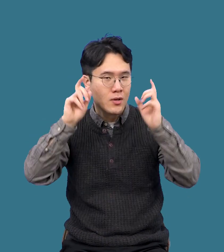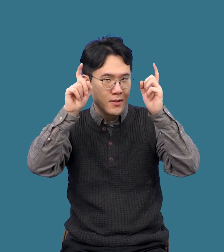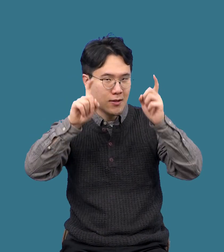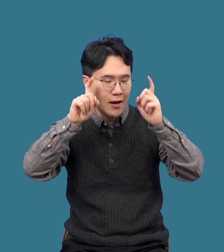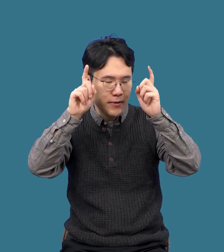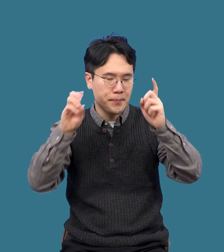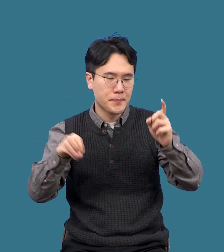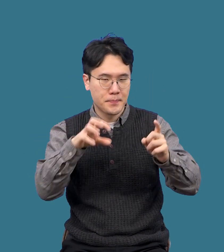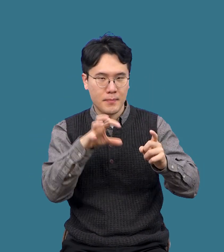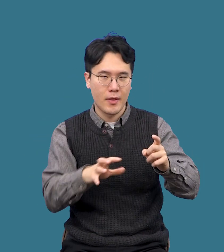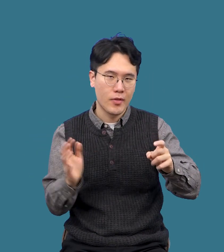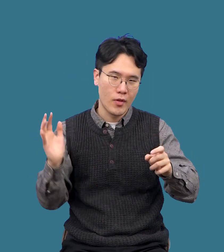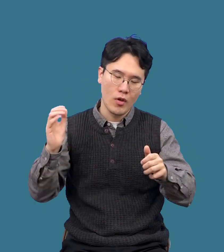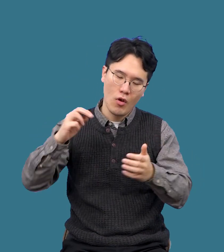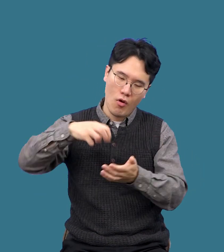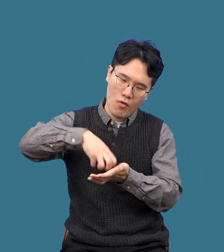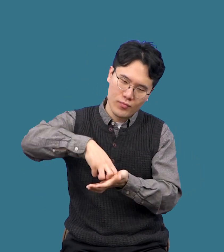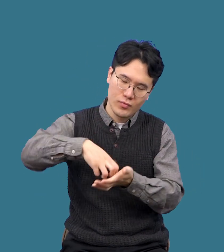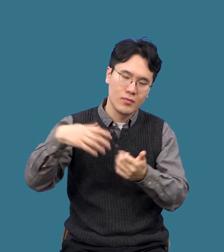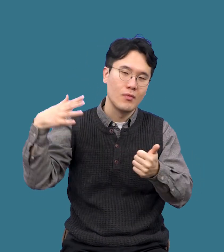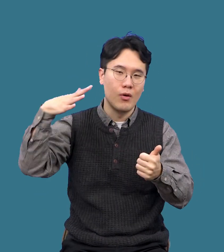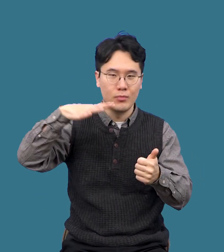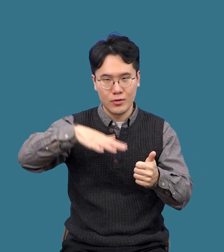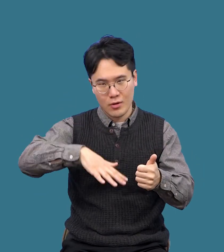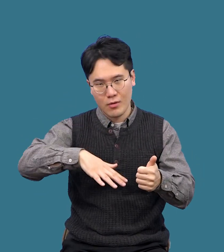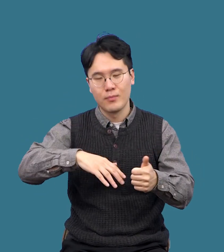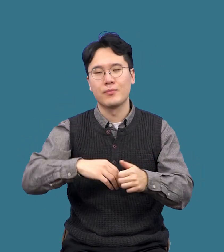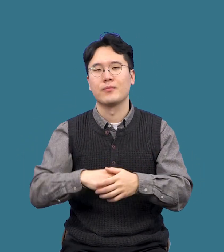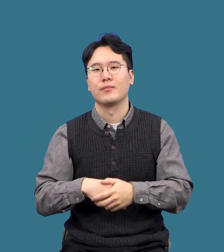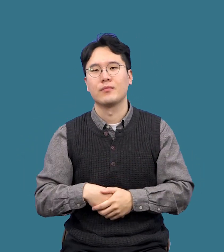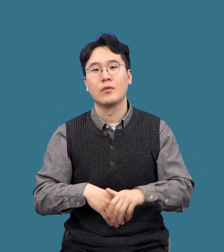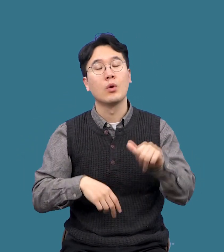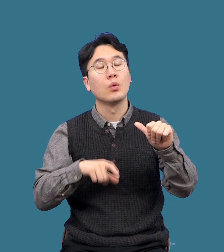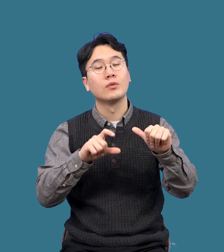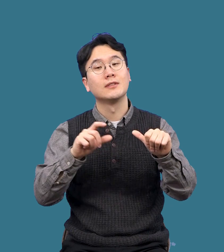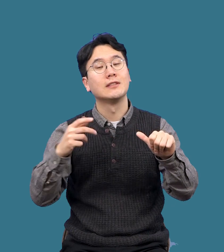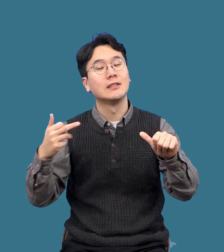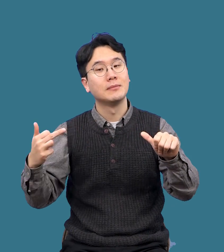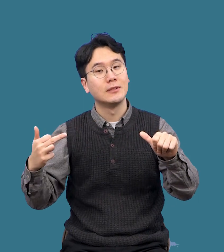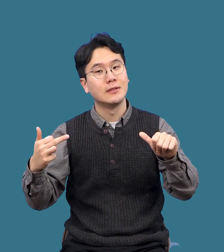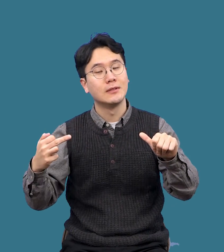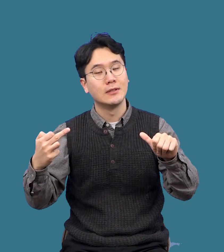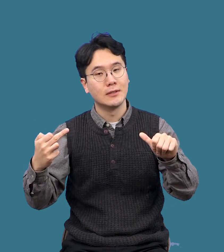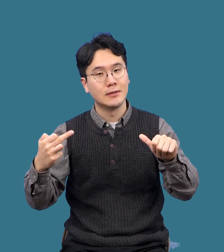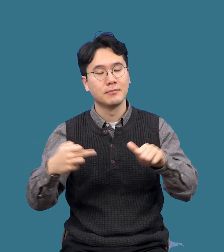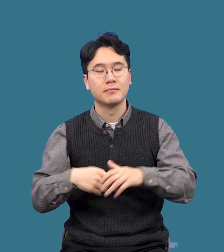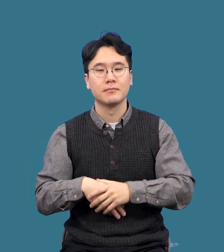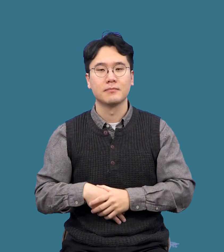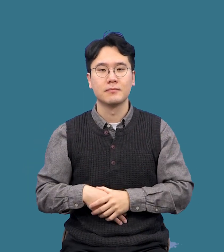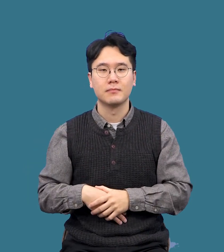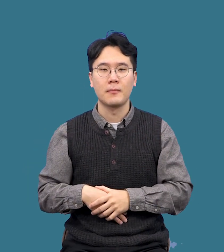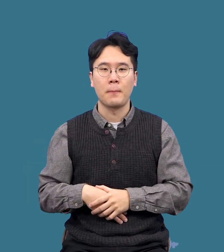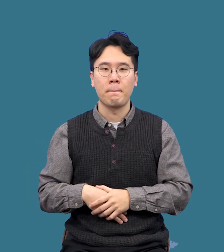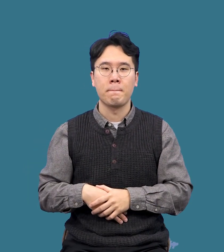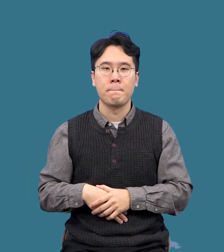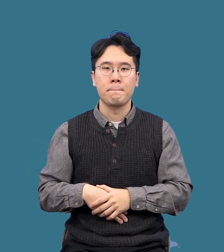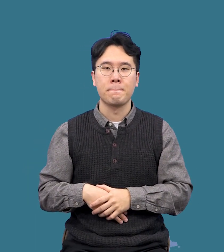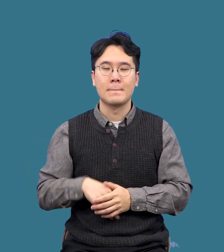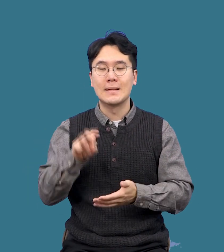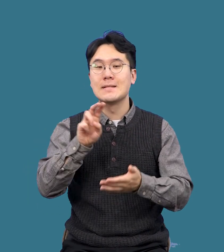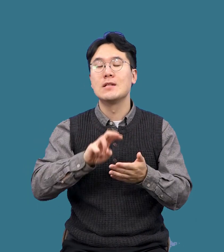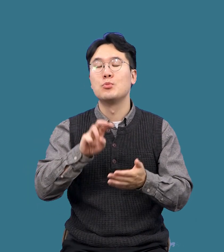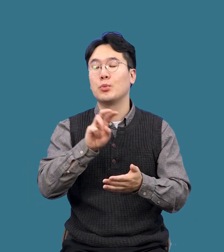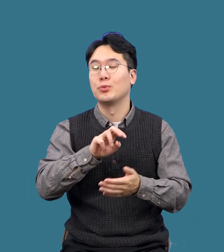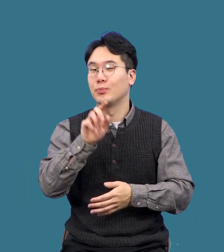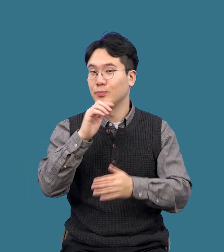그분 앞에 엎드려 5장 12절. 뭐라고 예배하는가? 어떤 찬송을 부르며 예배하는가?